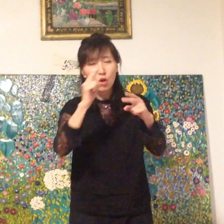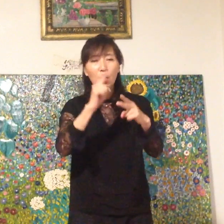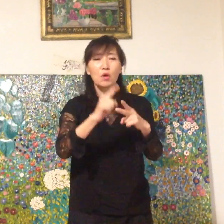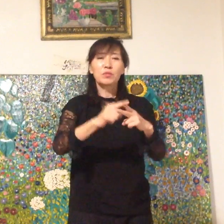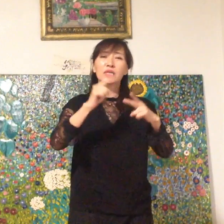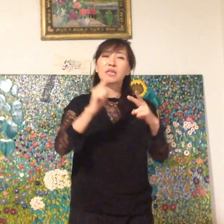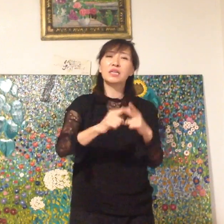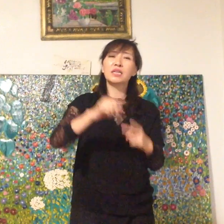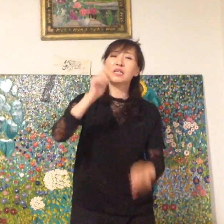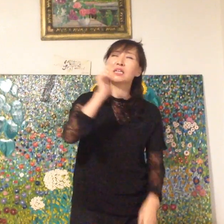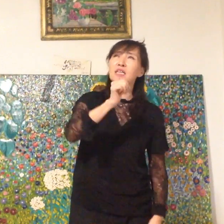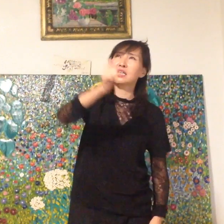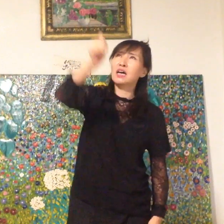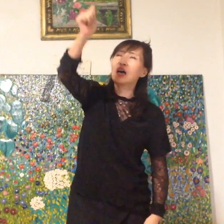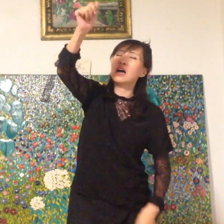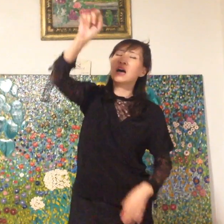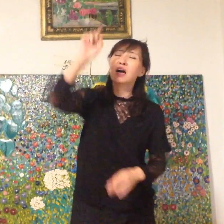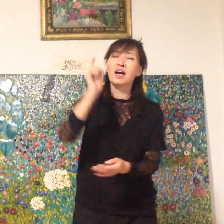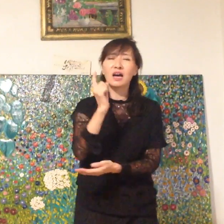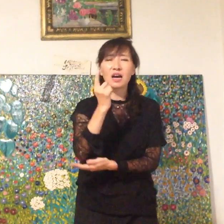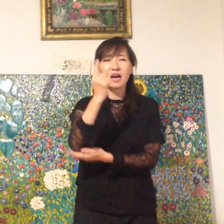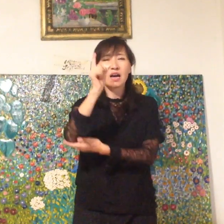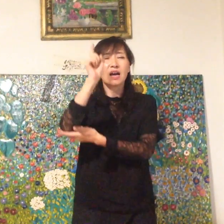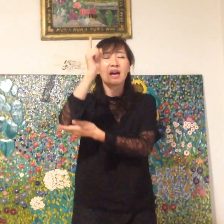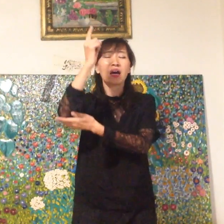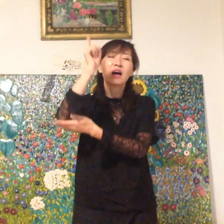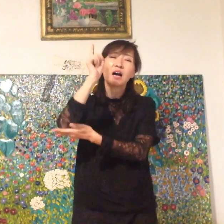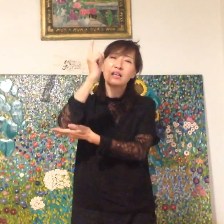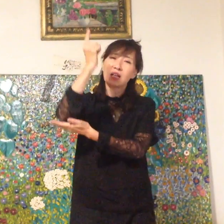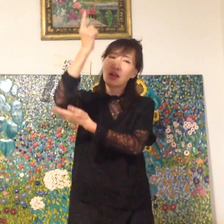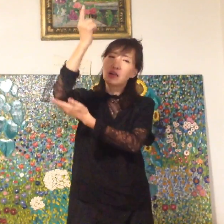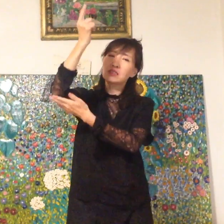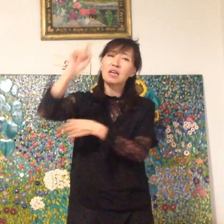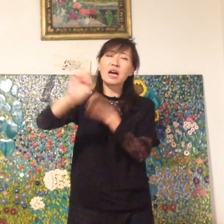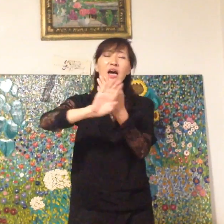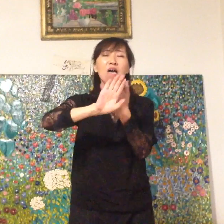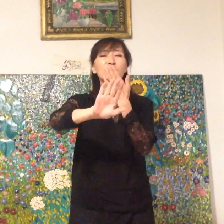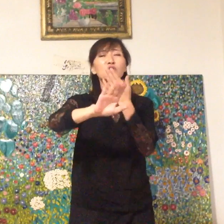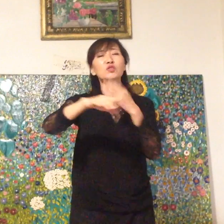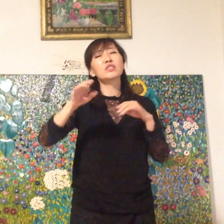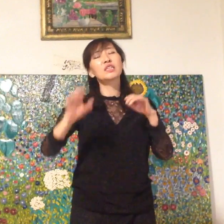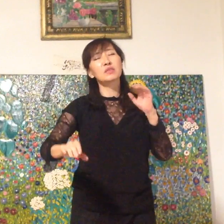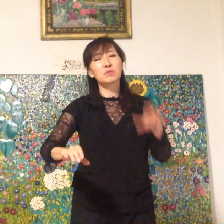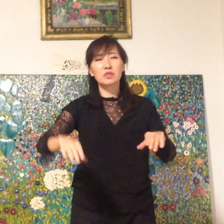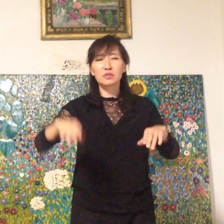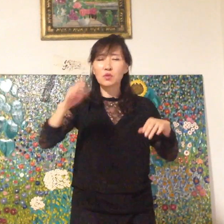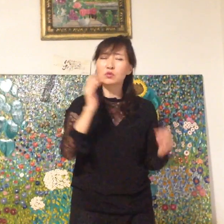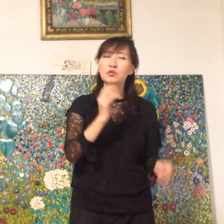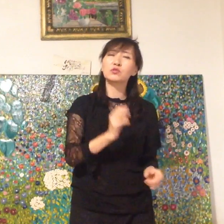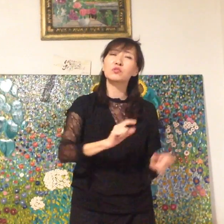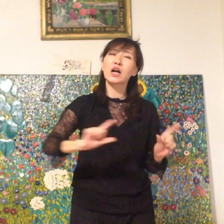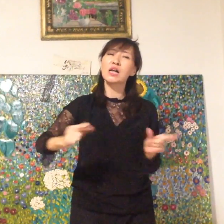높이니라 그 맘들한 주님을 송축할